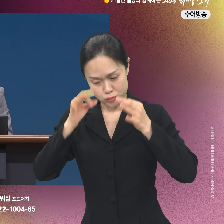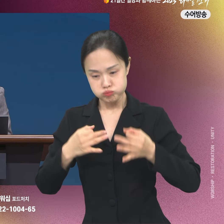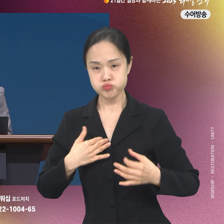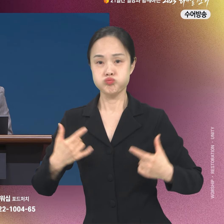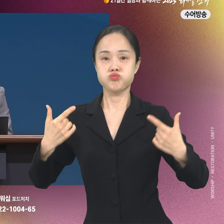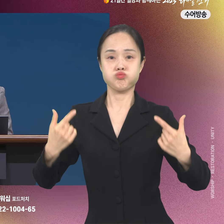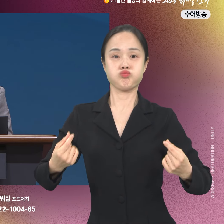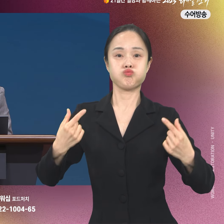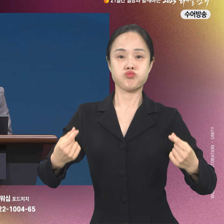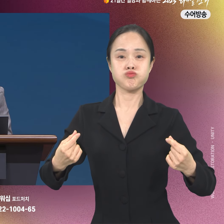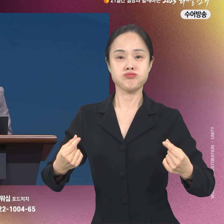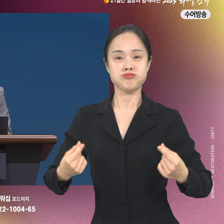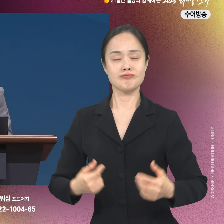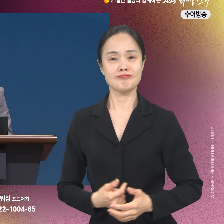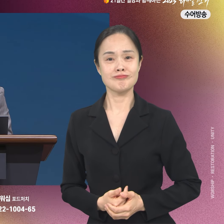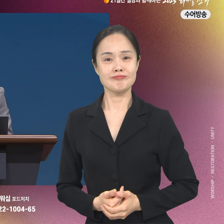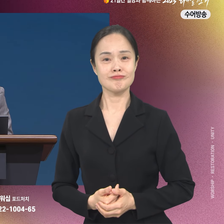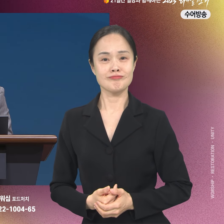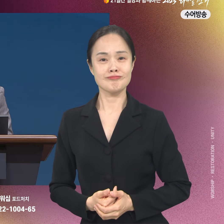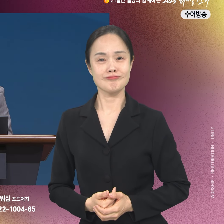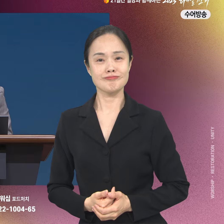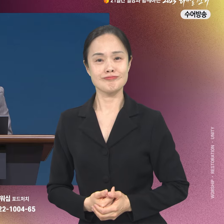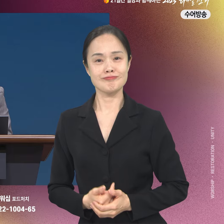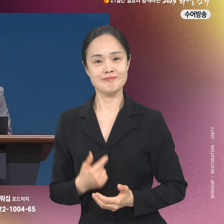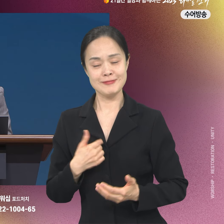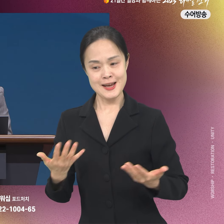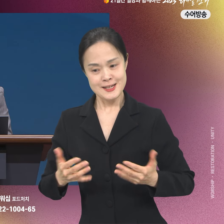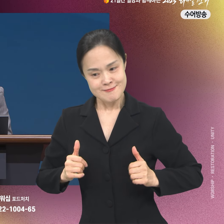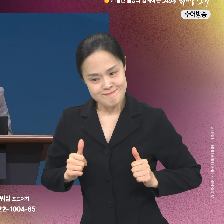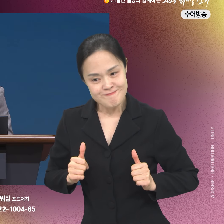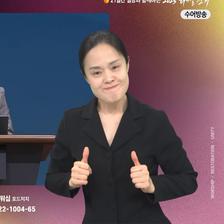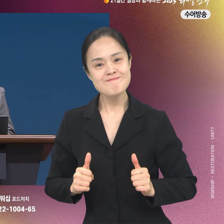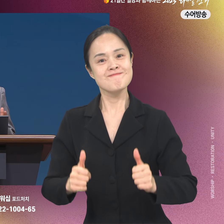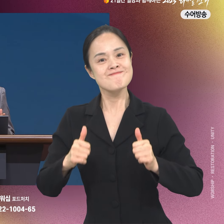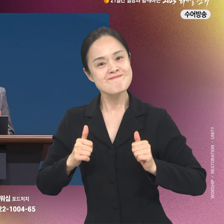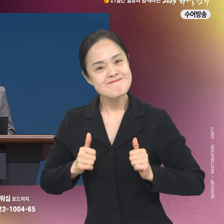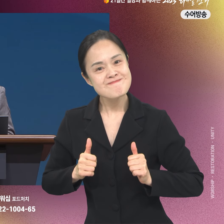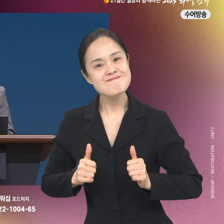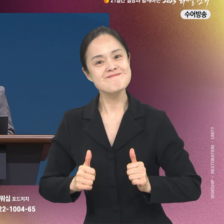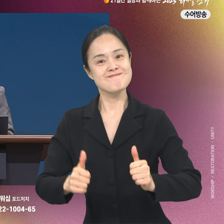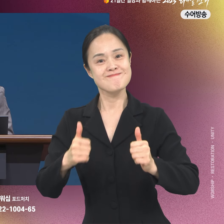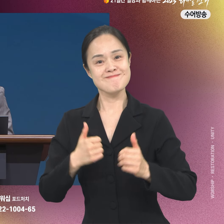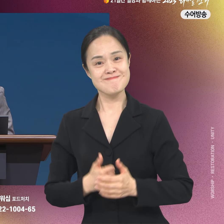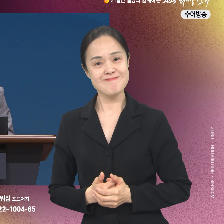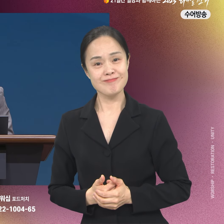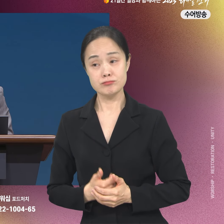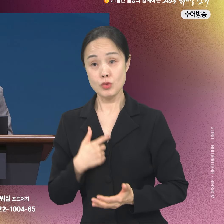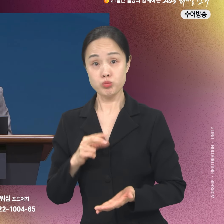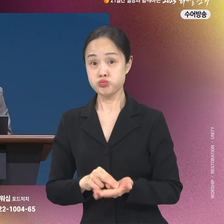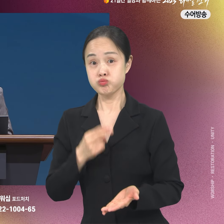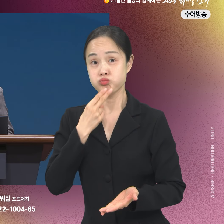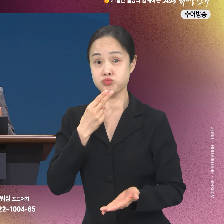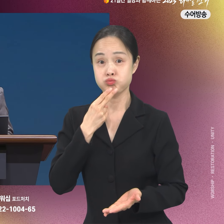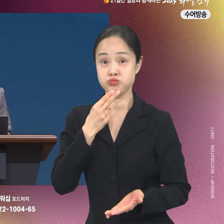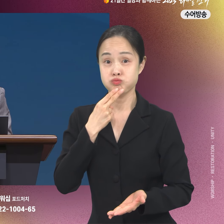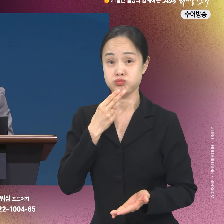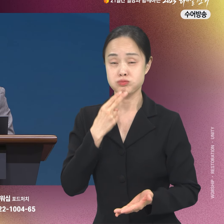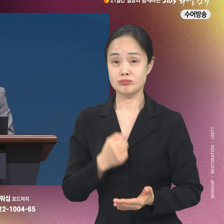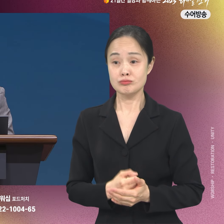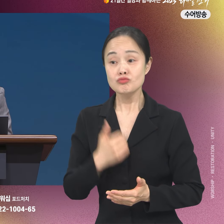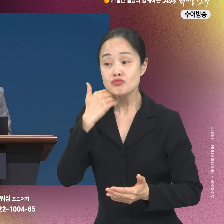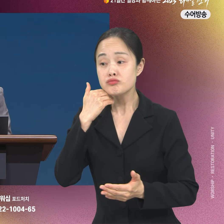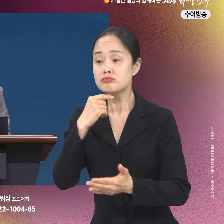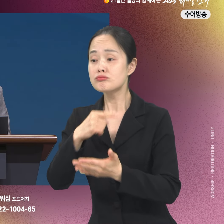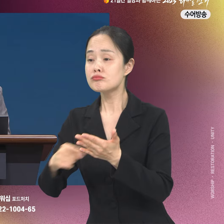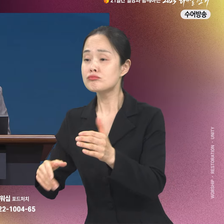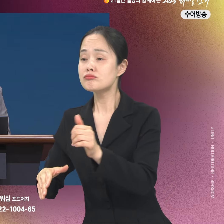대한 열정이나 그 열심이 제가 뭐 도덕적으로 잘못하고 있는 것도 아니고 세상에 해를 끼치는 일을